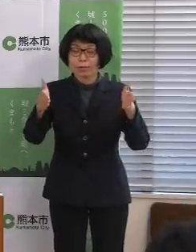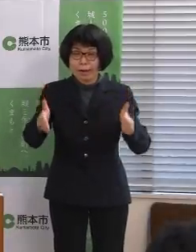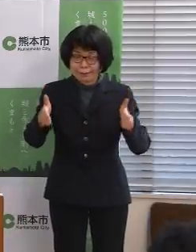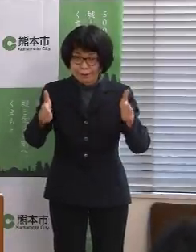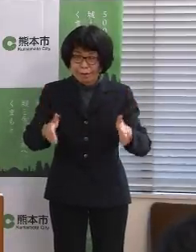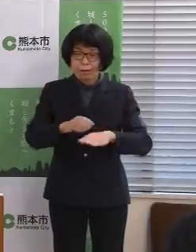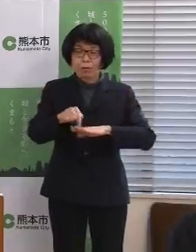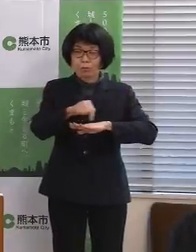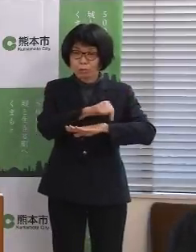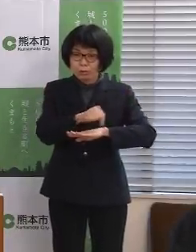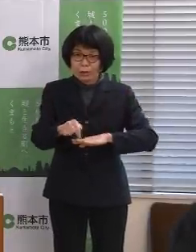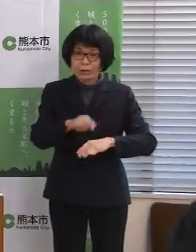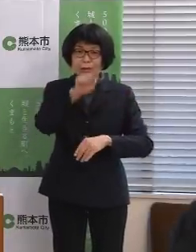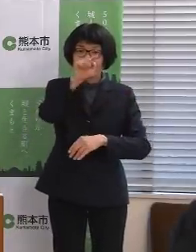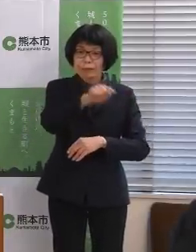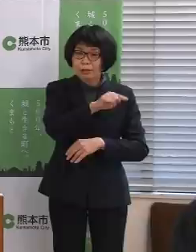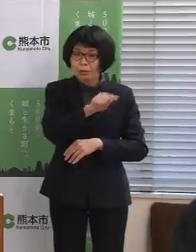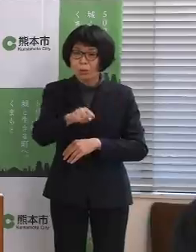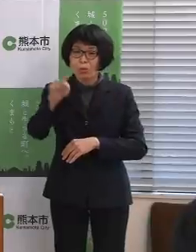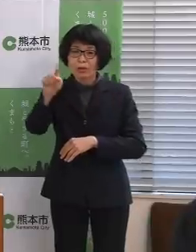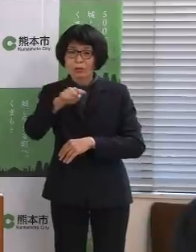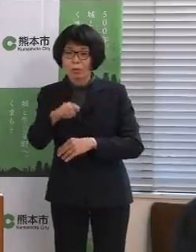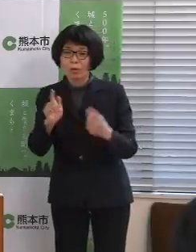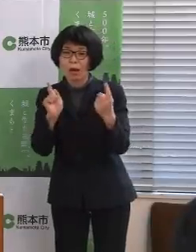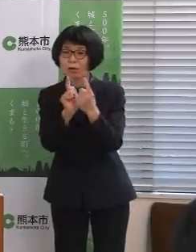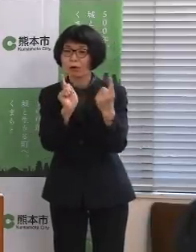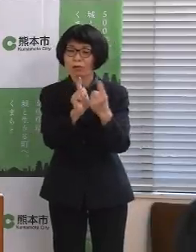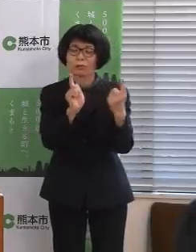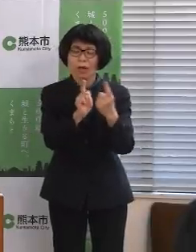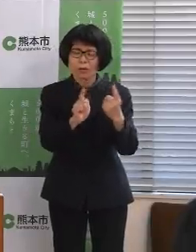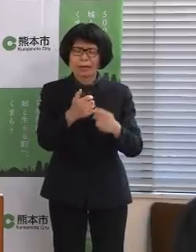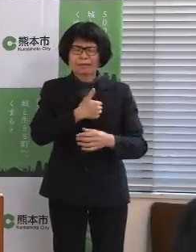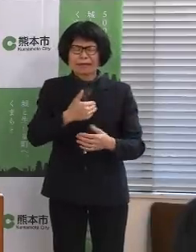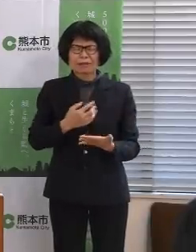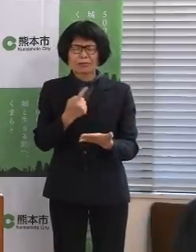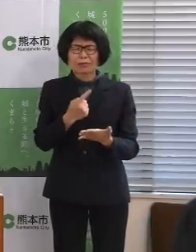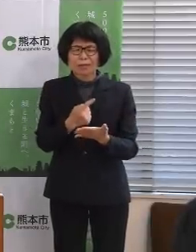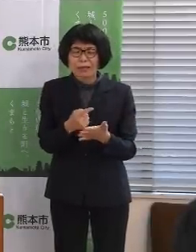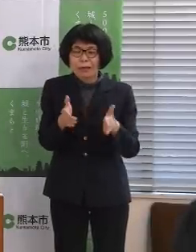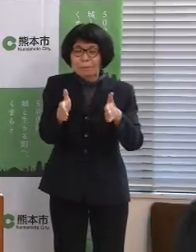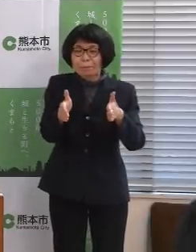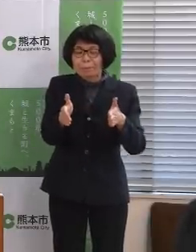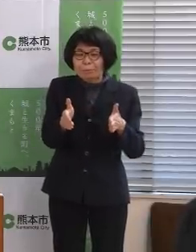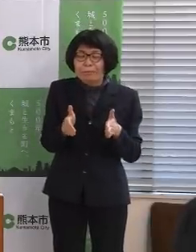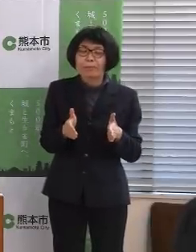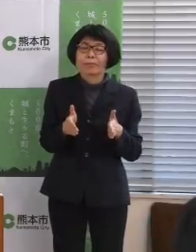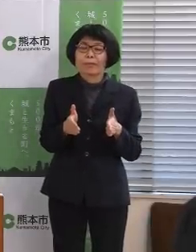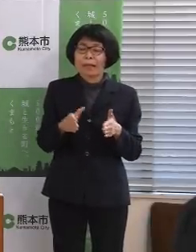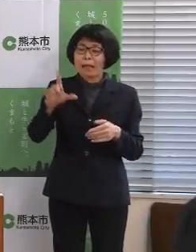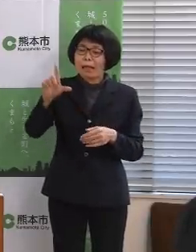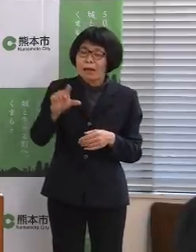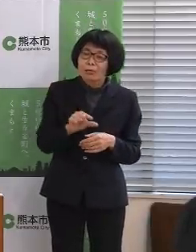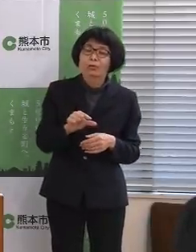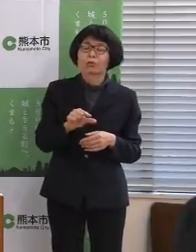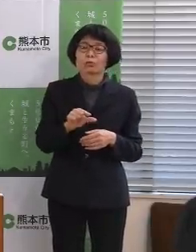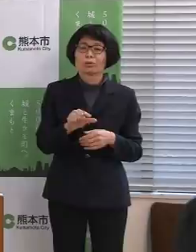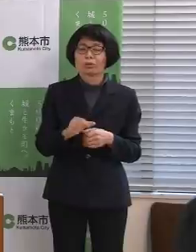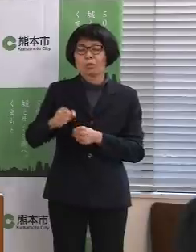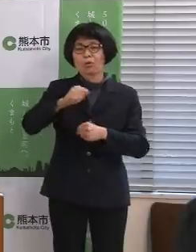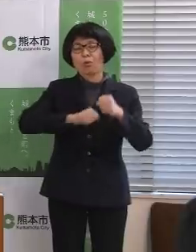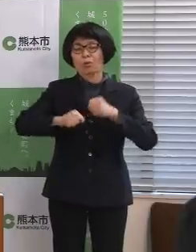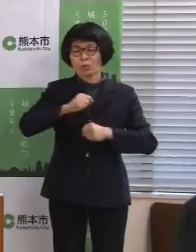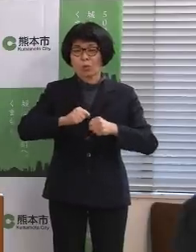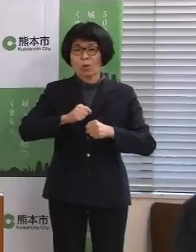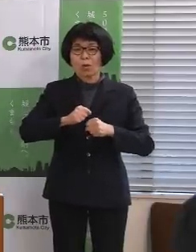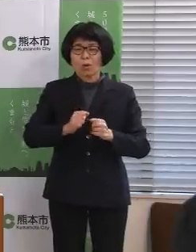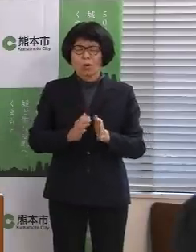、人と人との接触機会を可能な限り低減する行動に心がけていただくよ